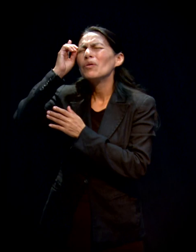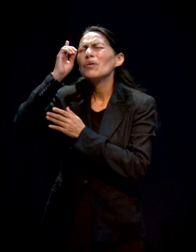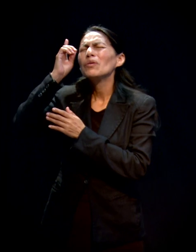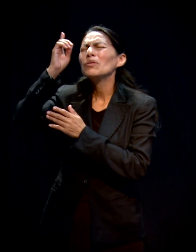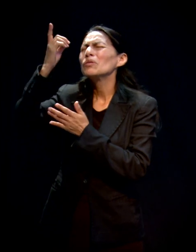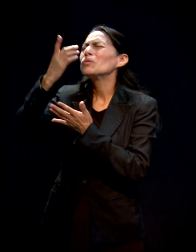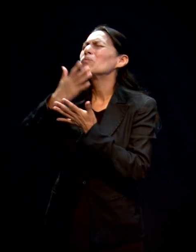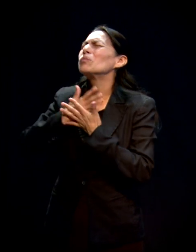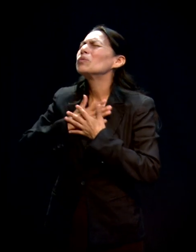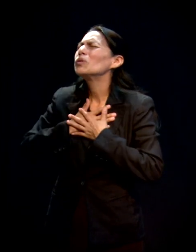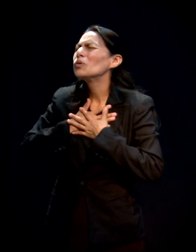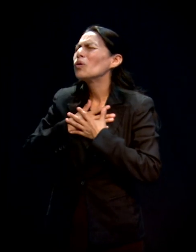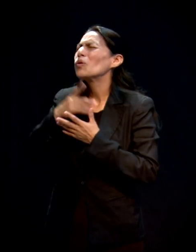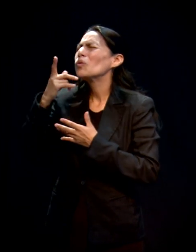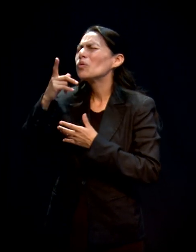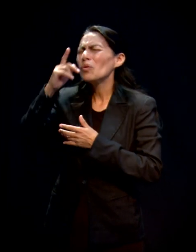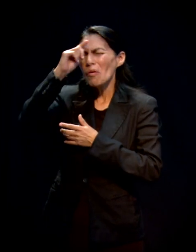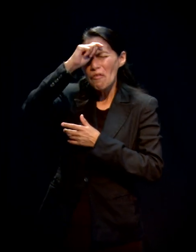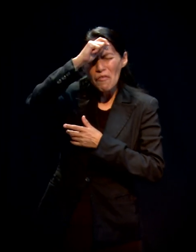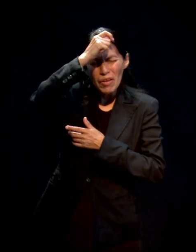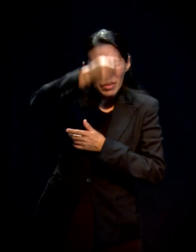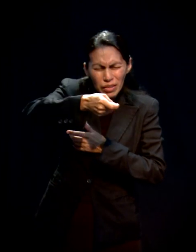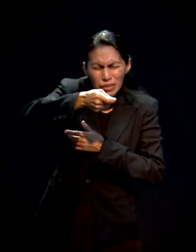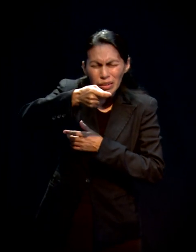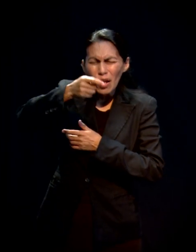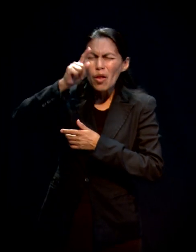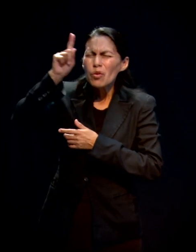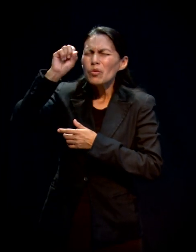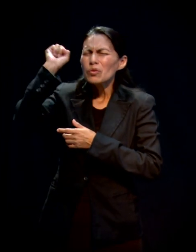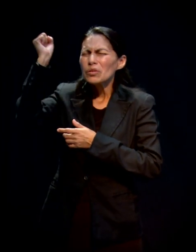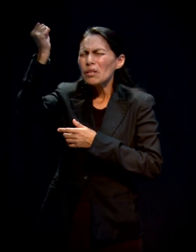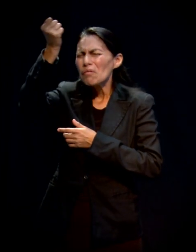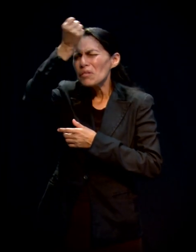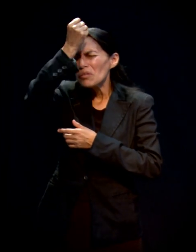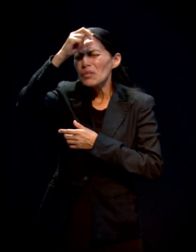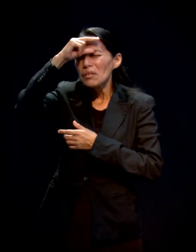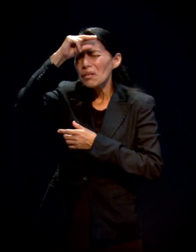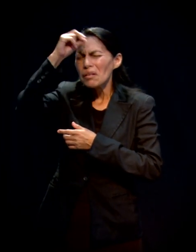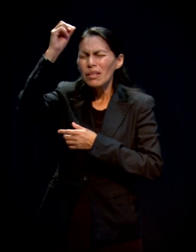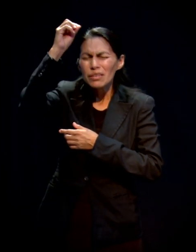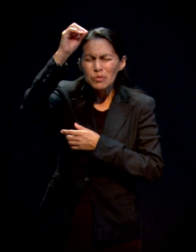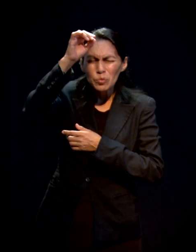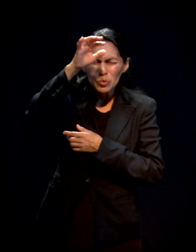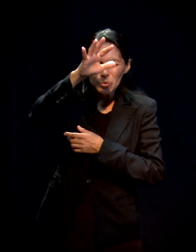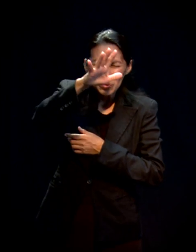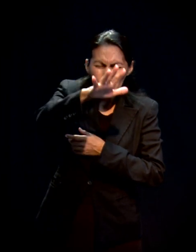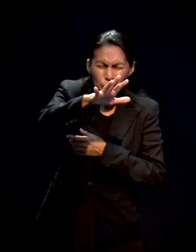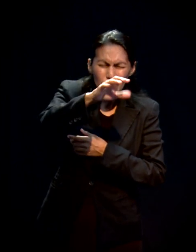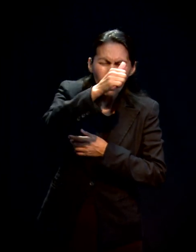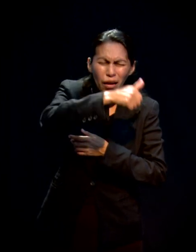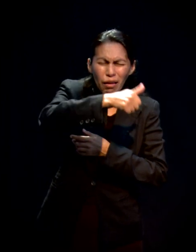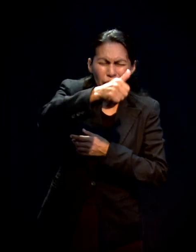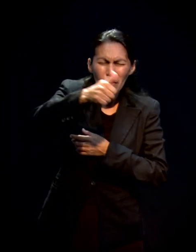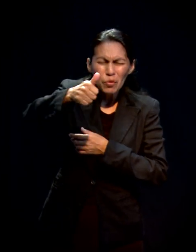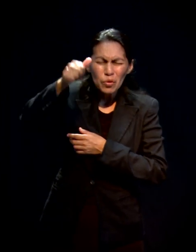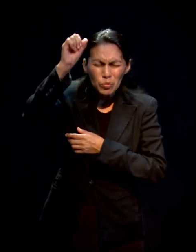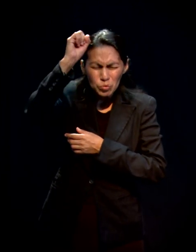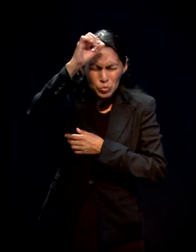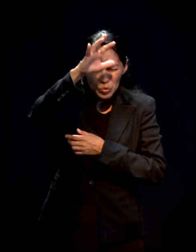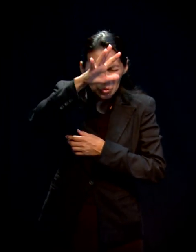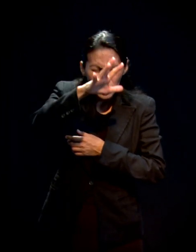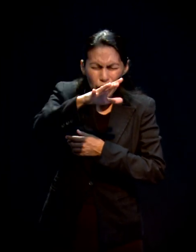que tu sabiduría e inteligencia sea sobre cada una de ellas mi dios toca cada uno de los